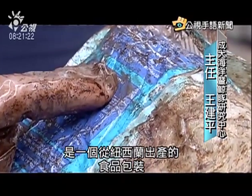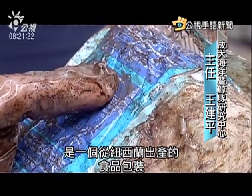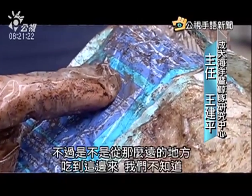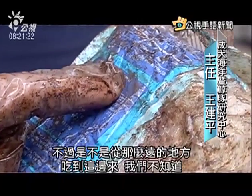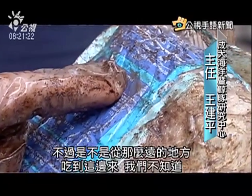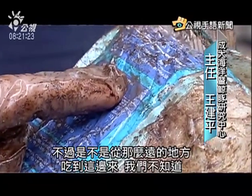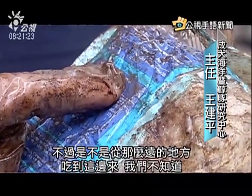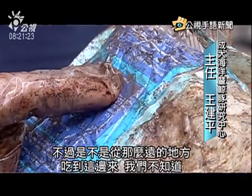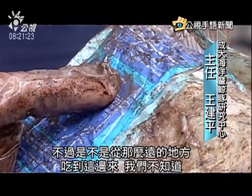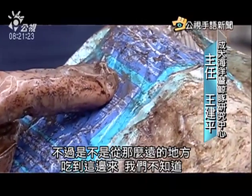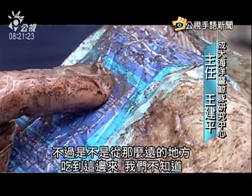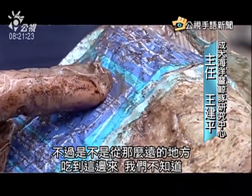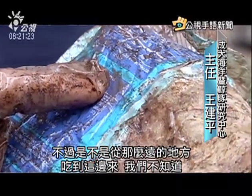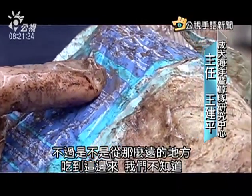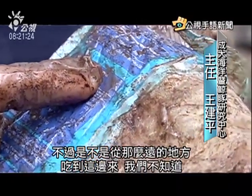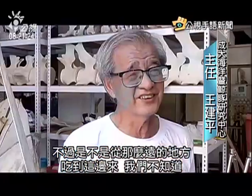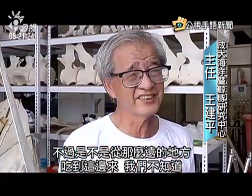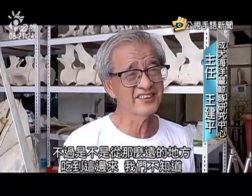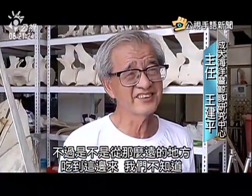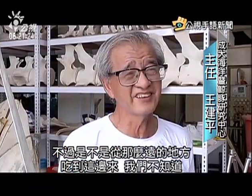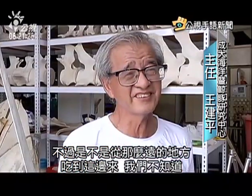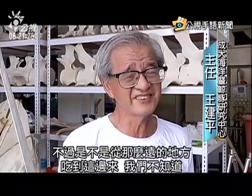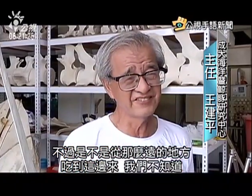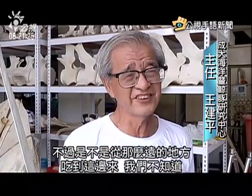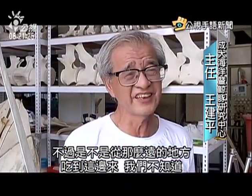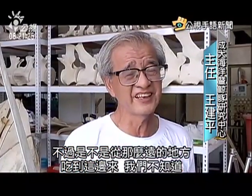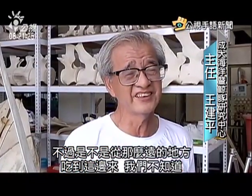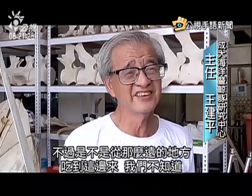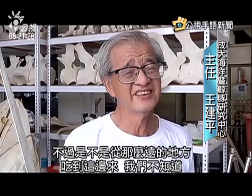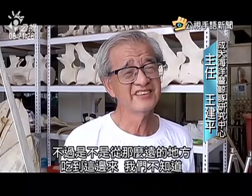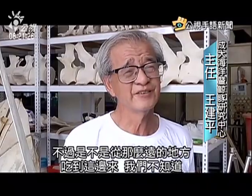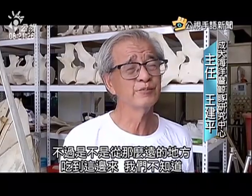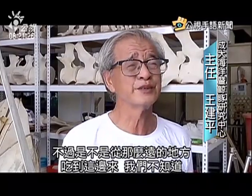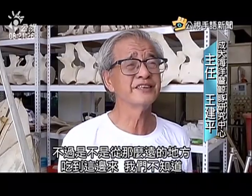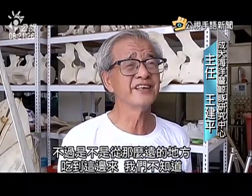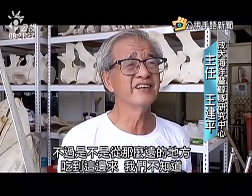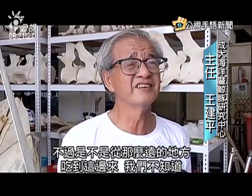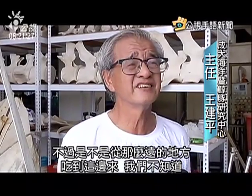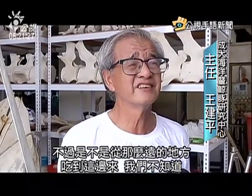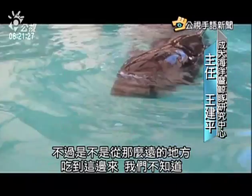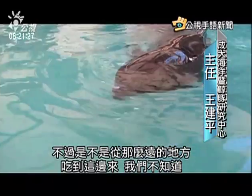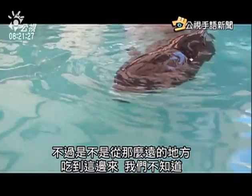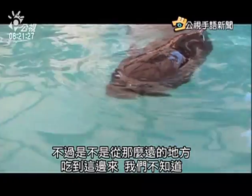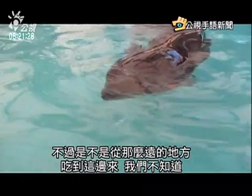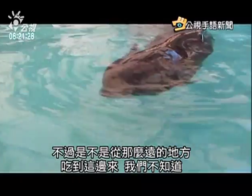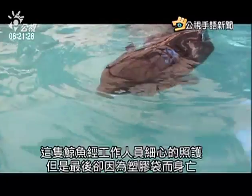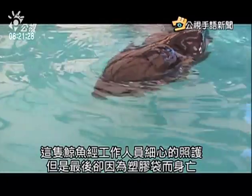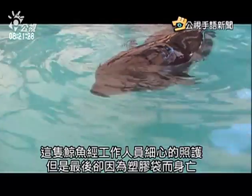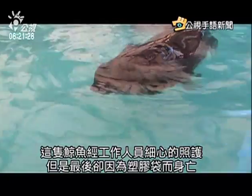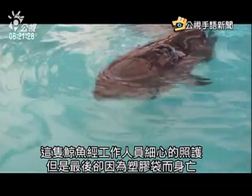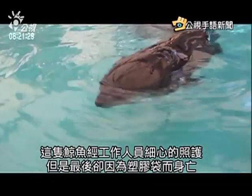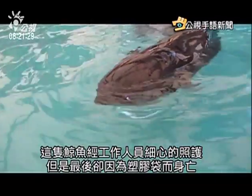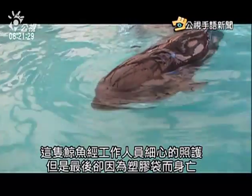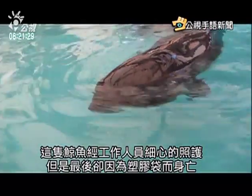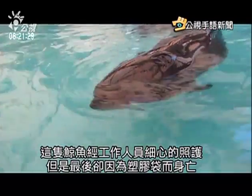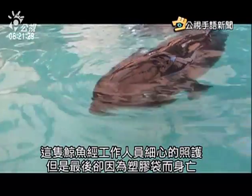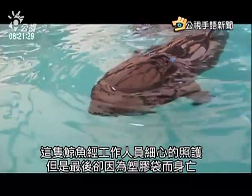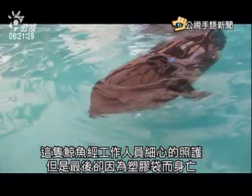不是从那么远的地方吃到这边来？我们不知道。 这只鲸鱼经工作人员细心的照